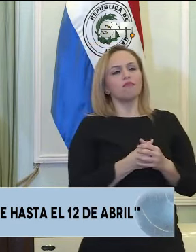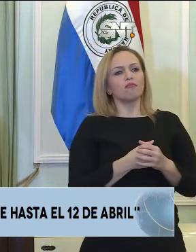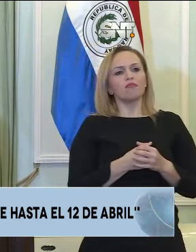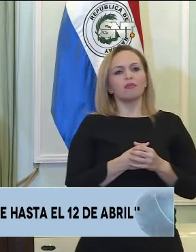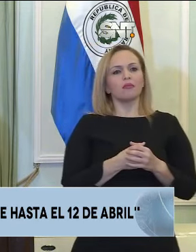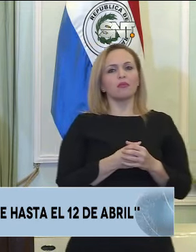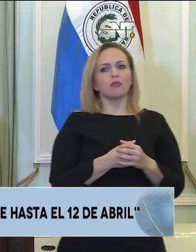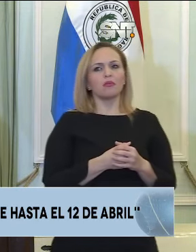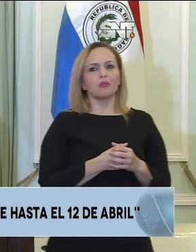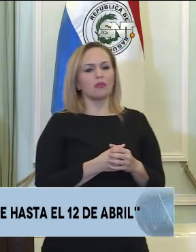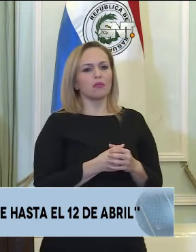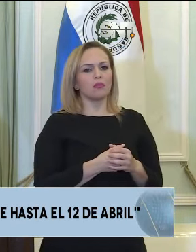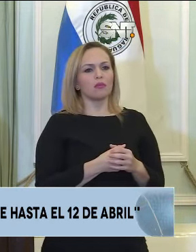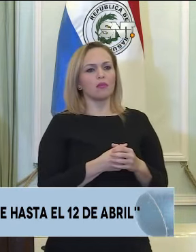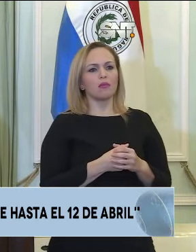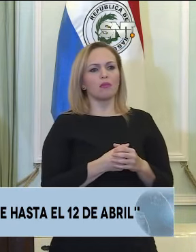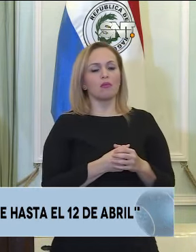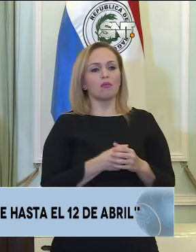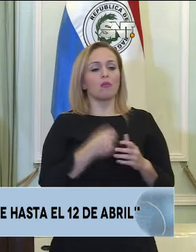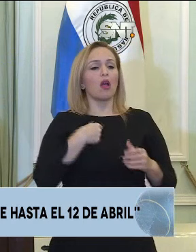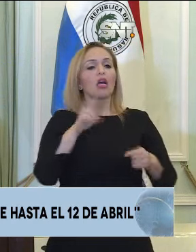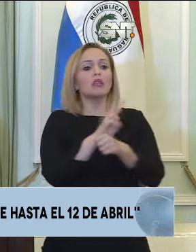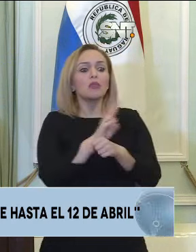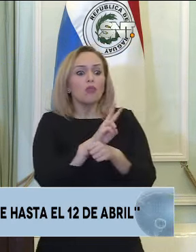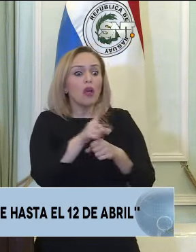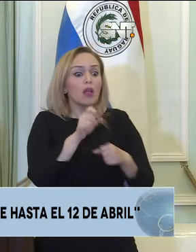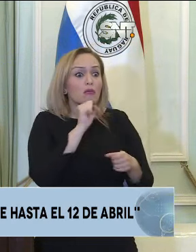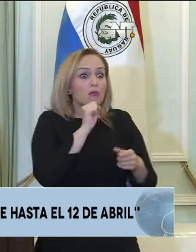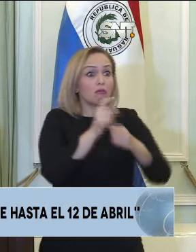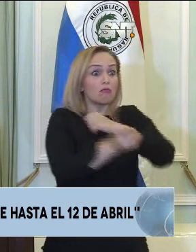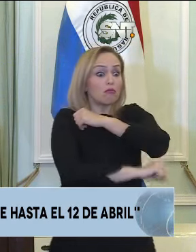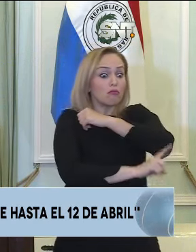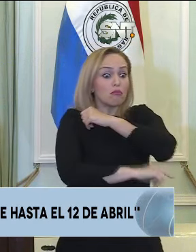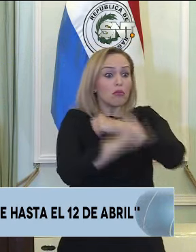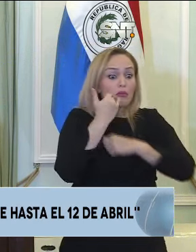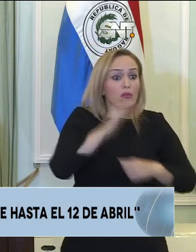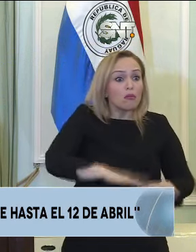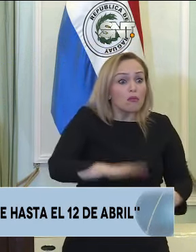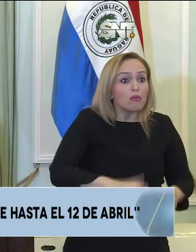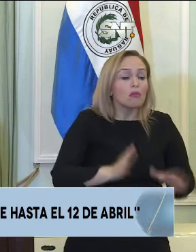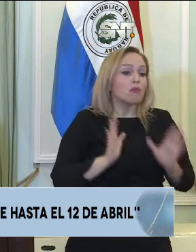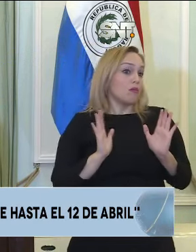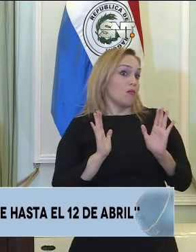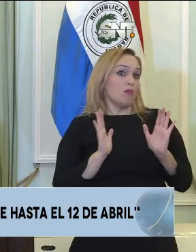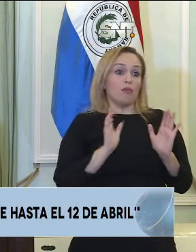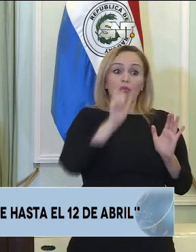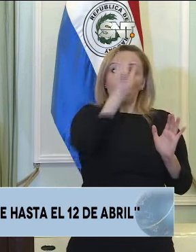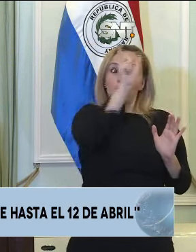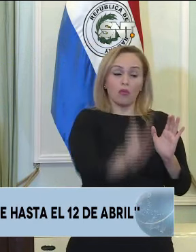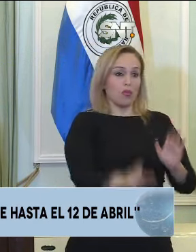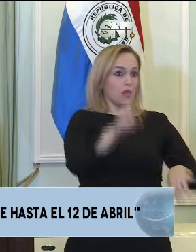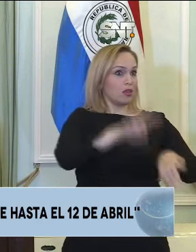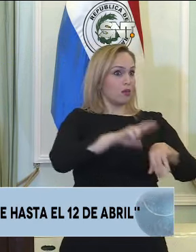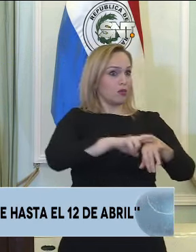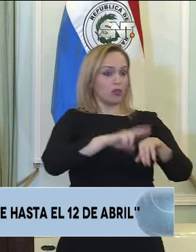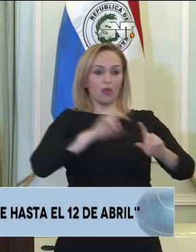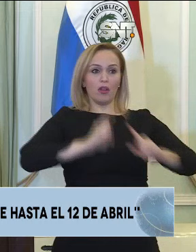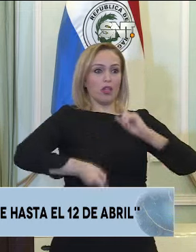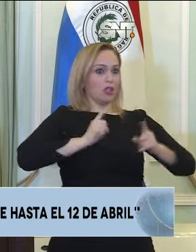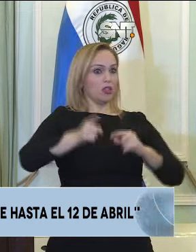digamos, de si están cuidando ancianos, si están cuidando menores y demás, están exceptuados de la medida. Y en ese